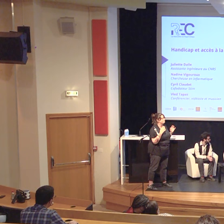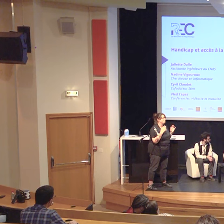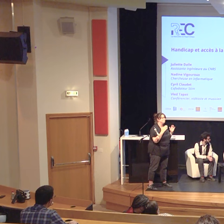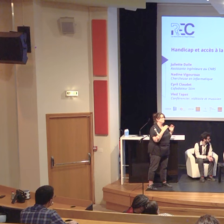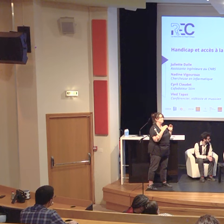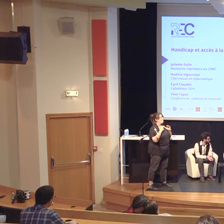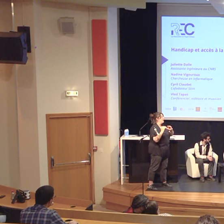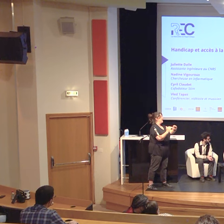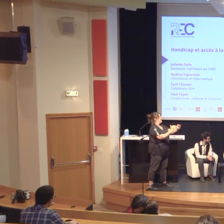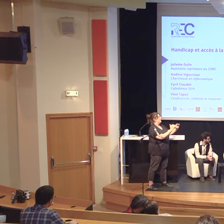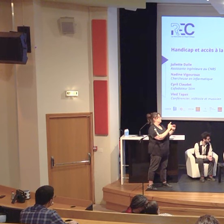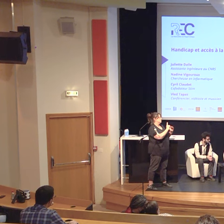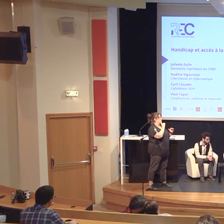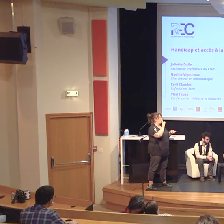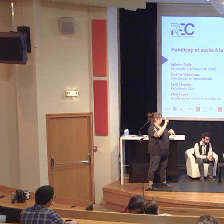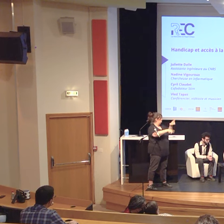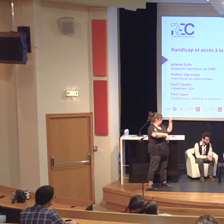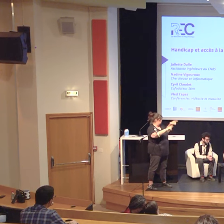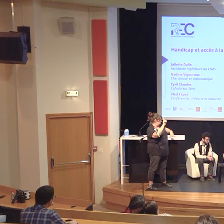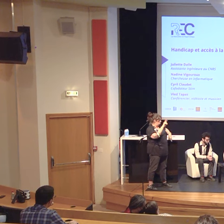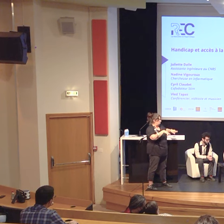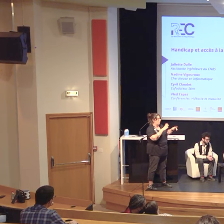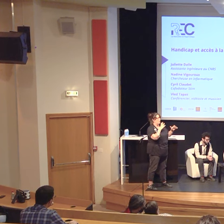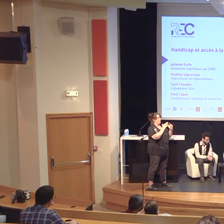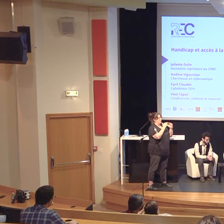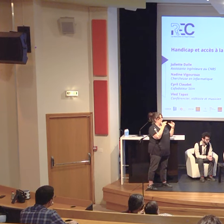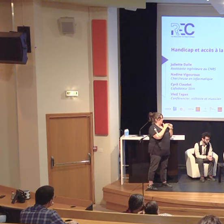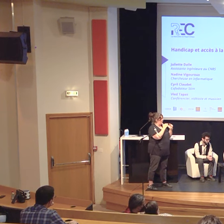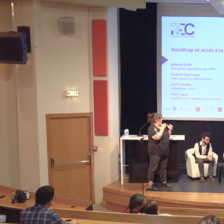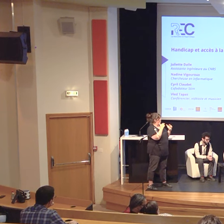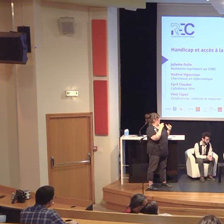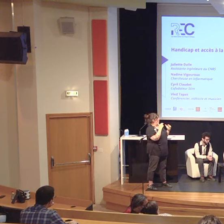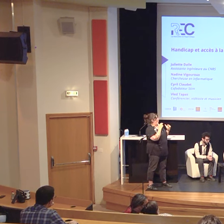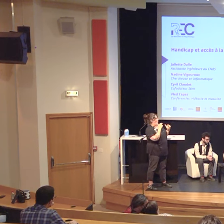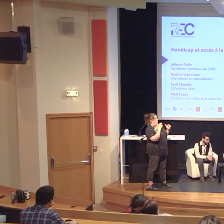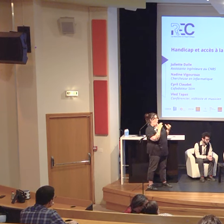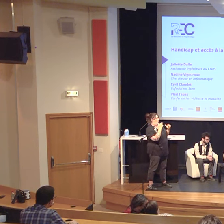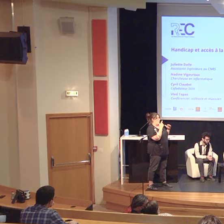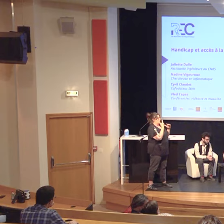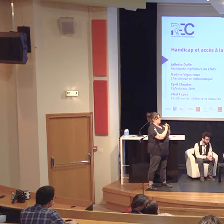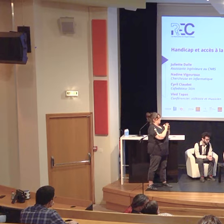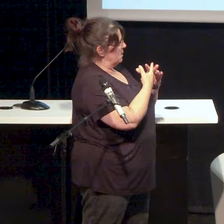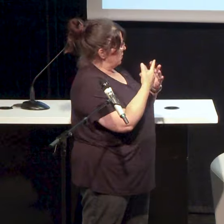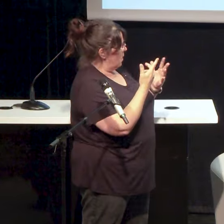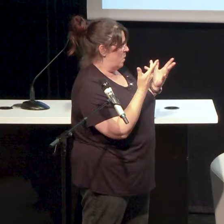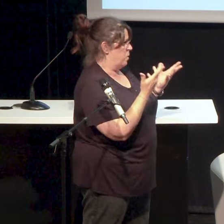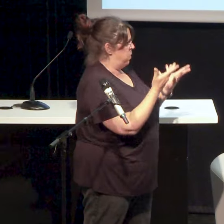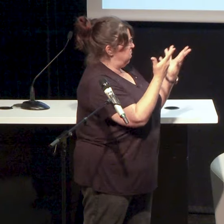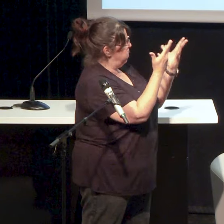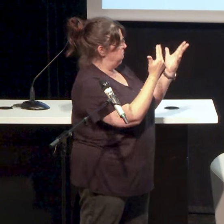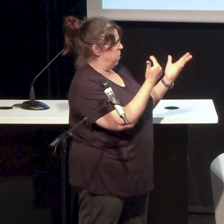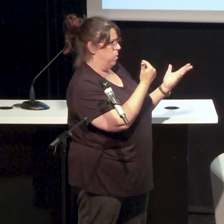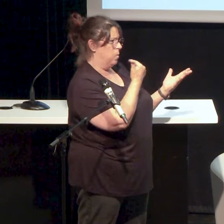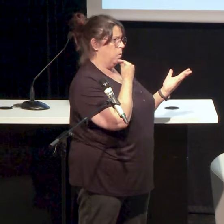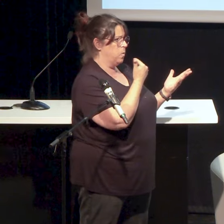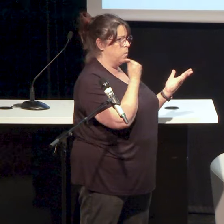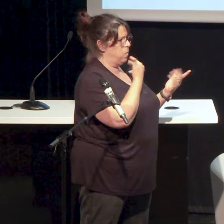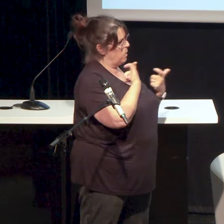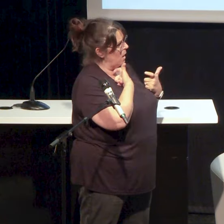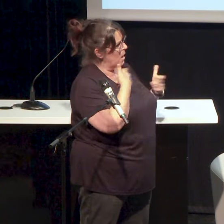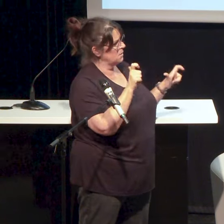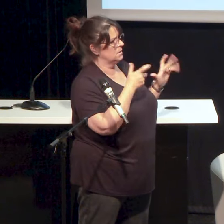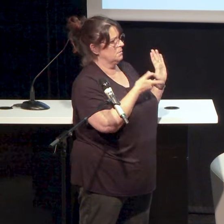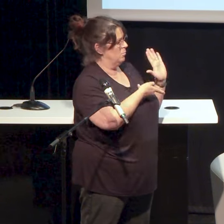uniforme, en fait. Il y a des niveaux d'intégration d'études supérieures qui sont plus favorisés, qui sont plus, je vais dire,